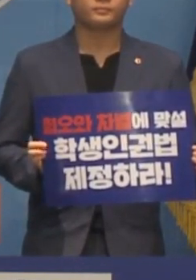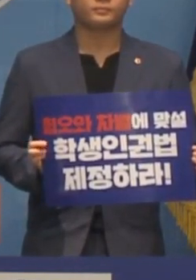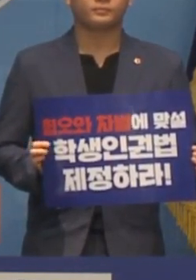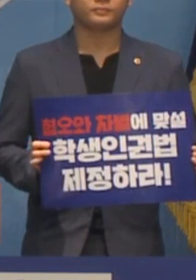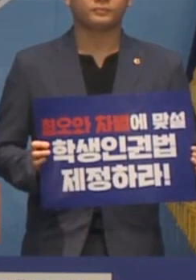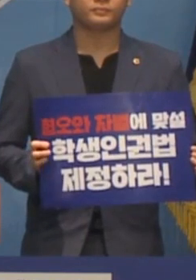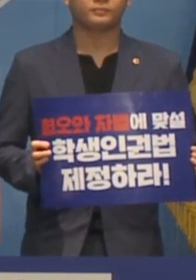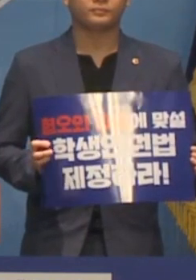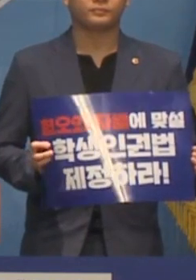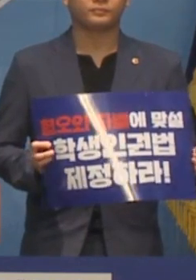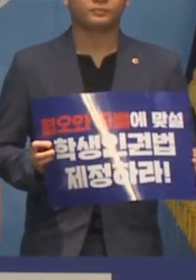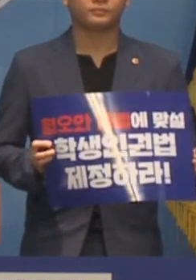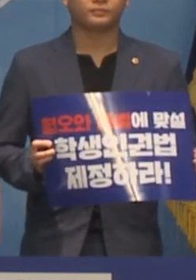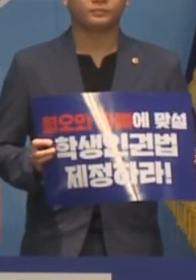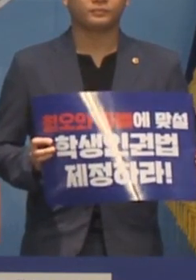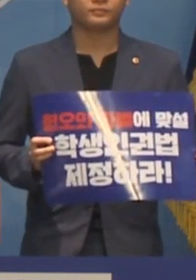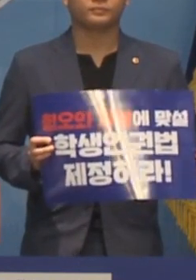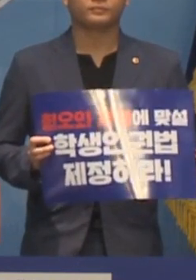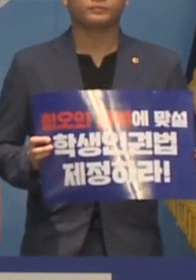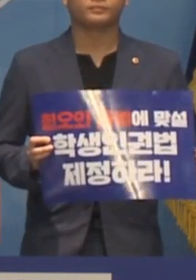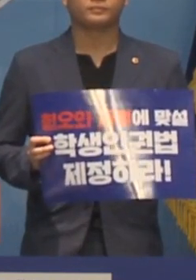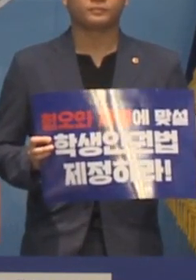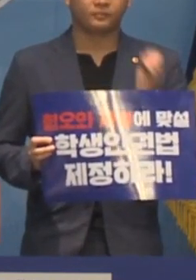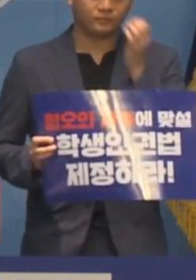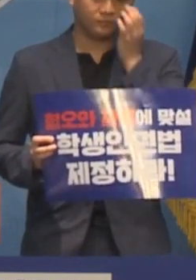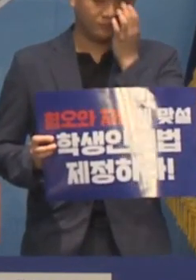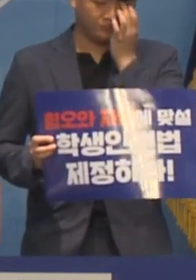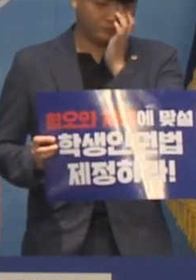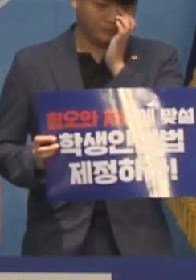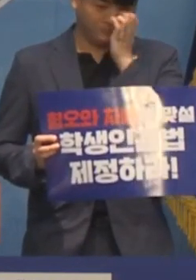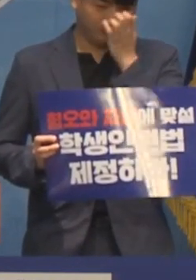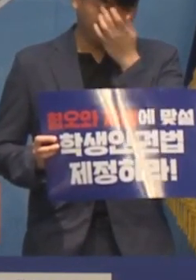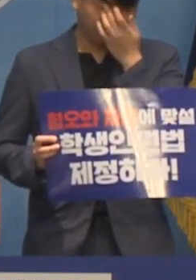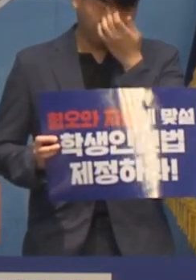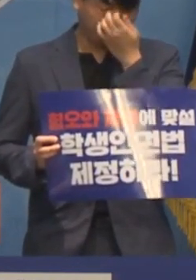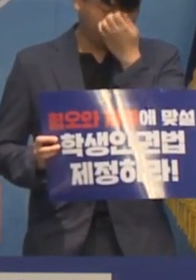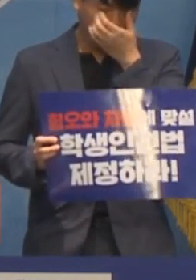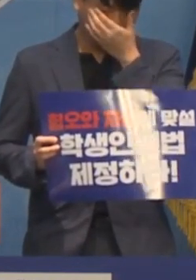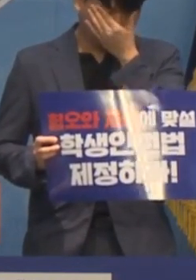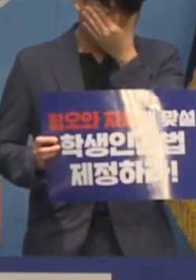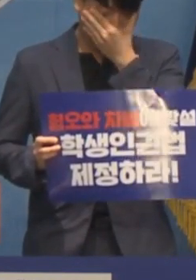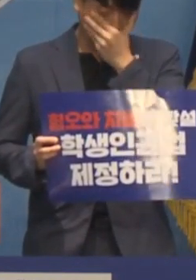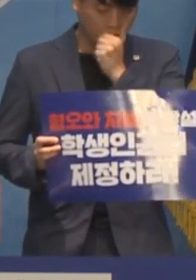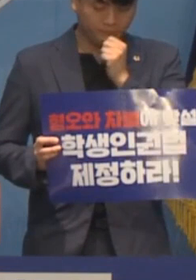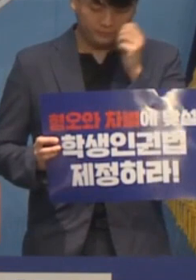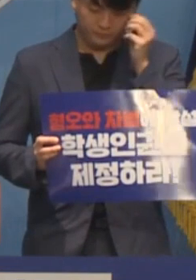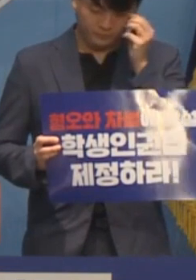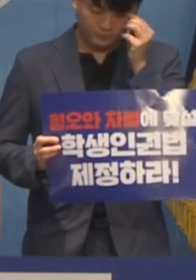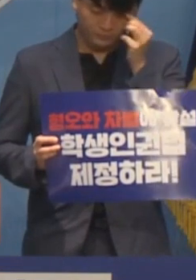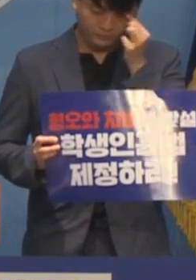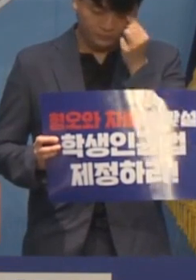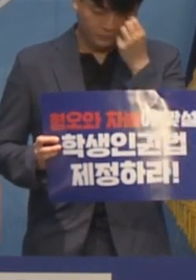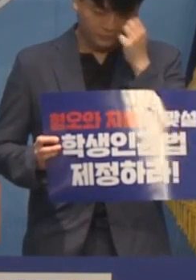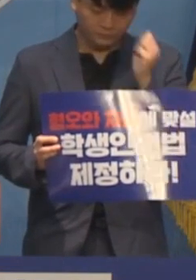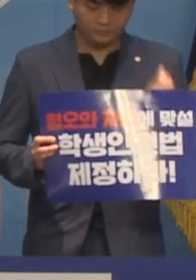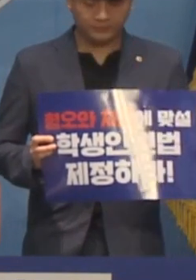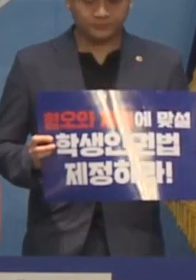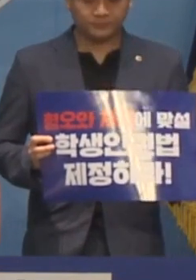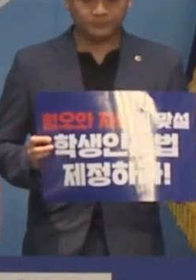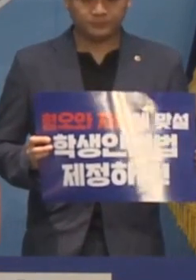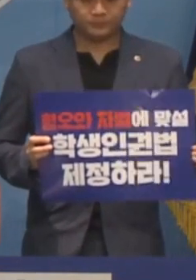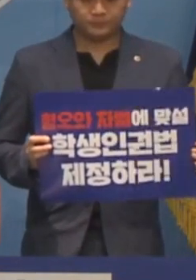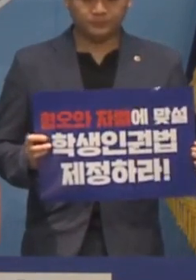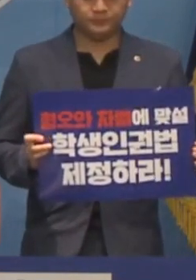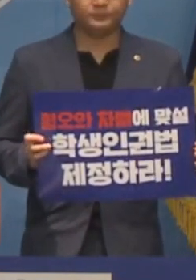것입니다. 특별법 대신 일반법 형태로 수정했습니다. 대신 학생에 관한 다른 법령